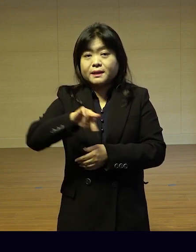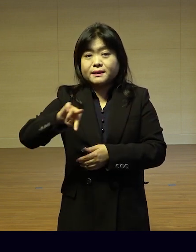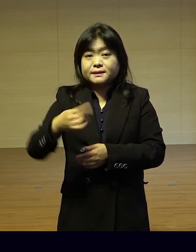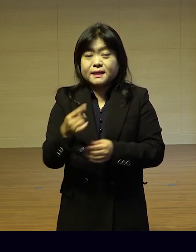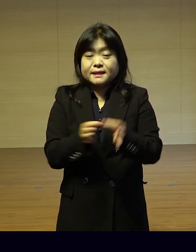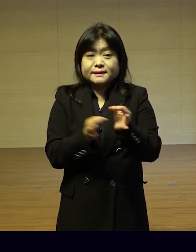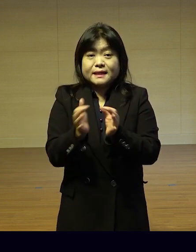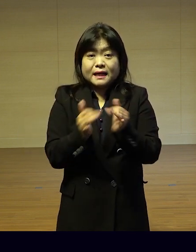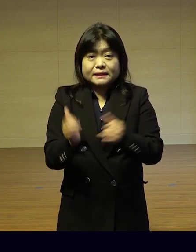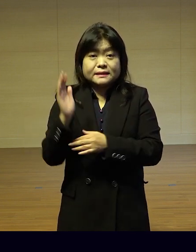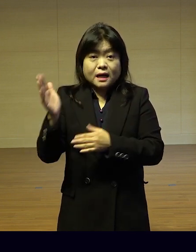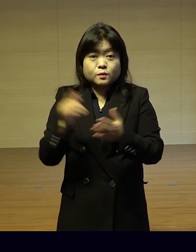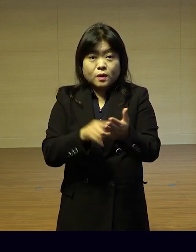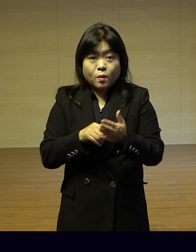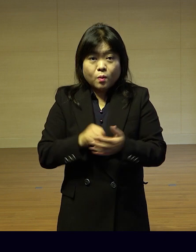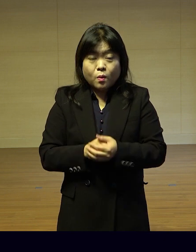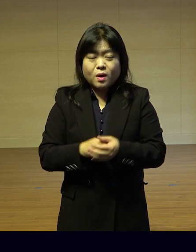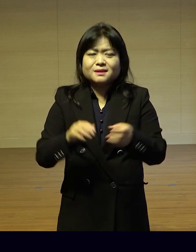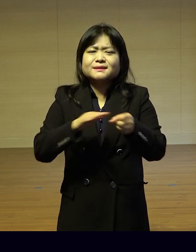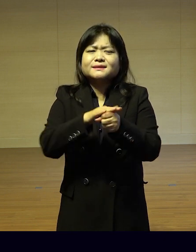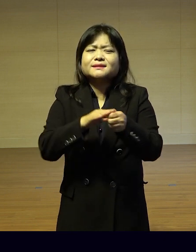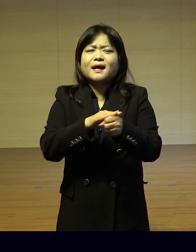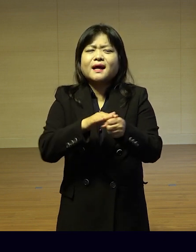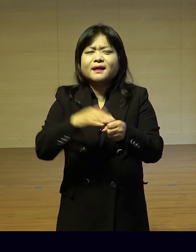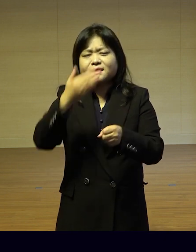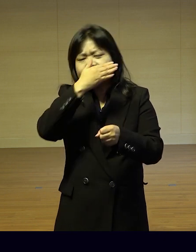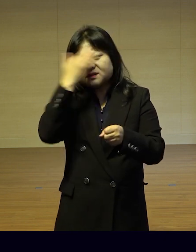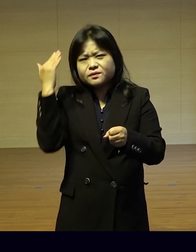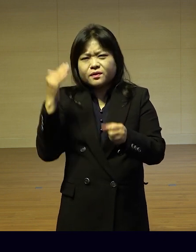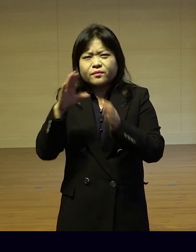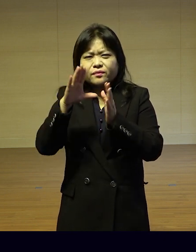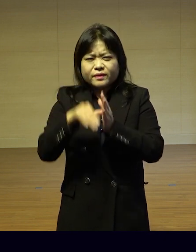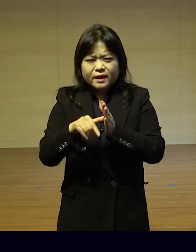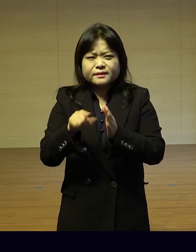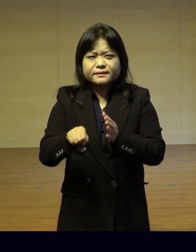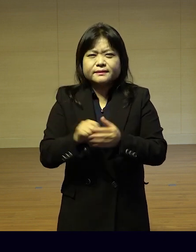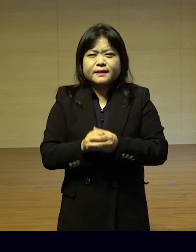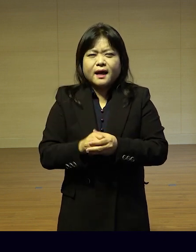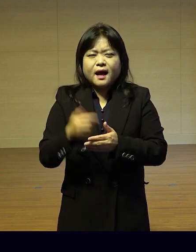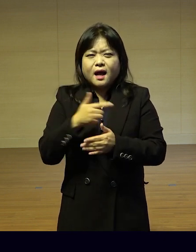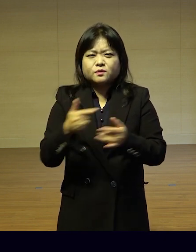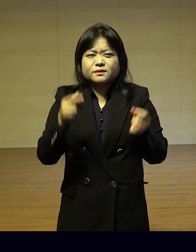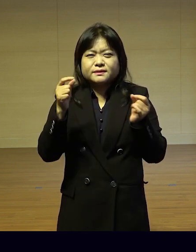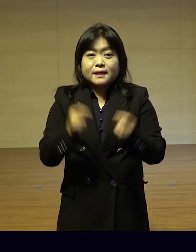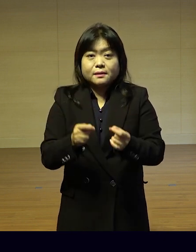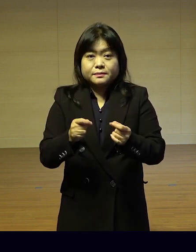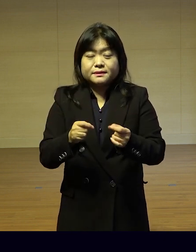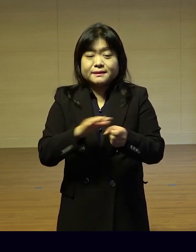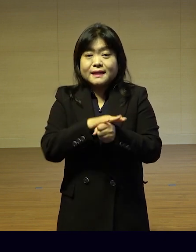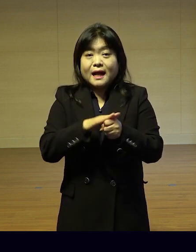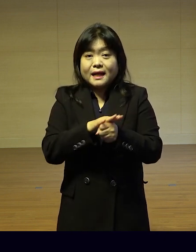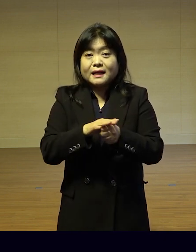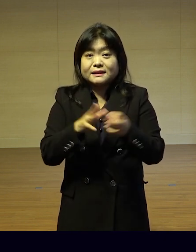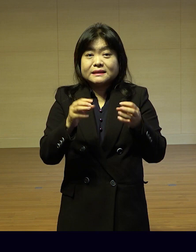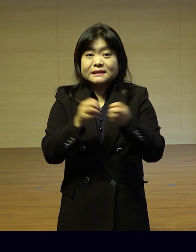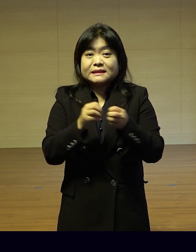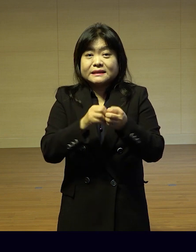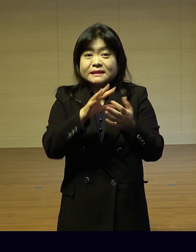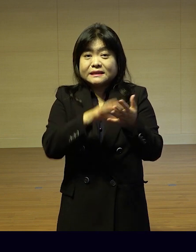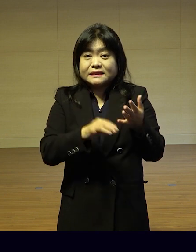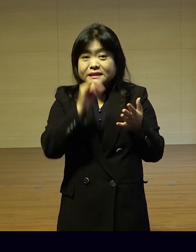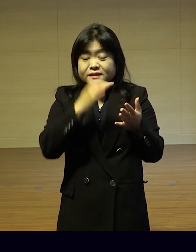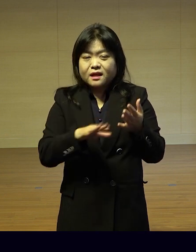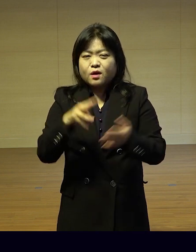이야기도 나오고, 이 사랑이라고 하는 청년기 시절에 아주 짧은 글이 있는데 거기에 보면